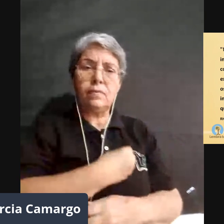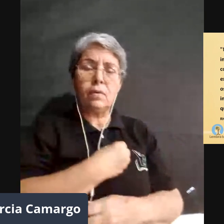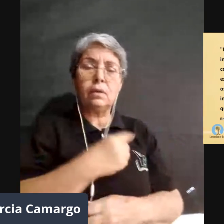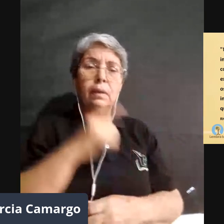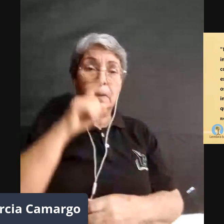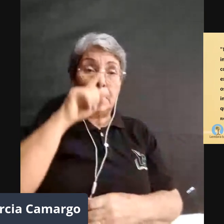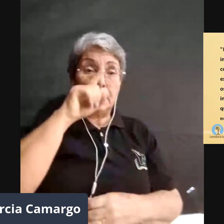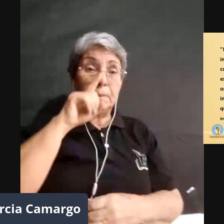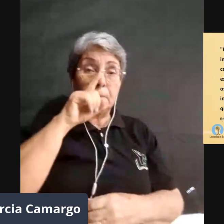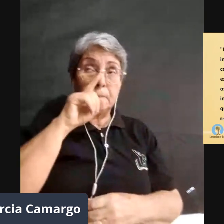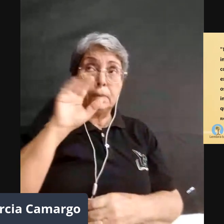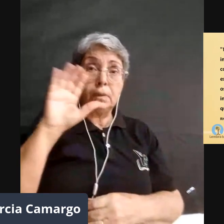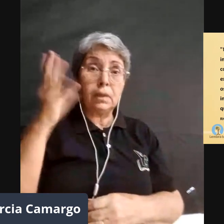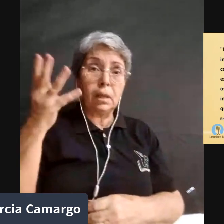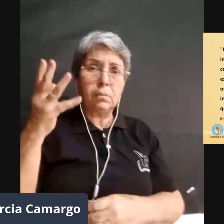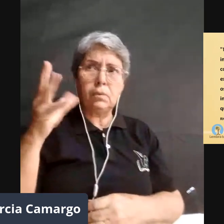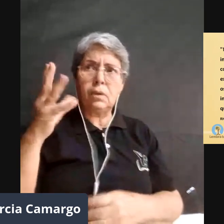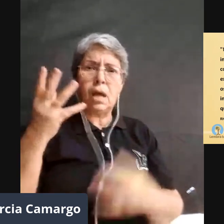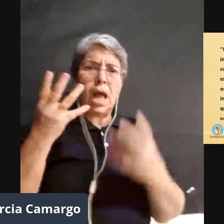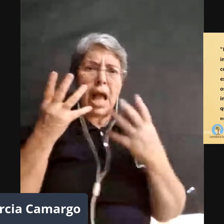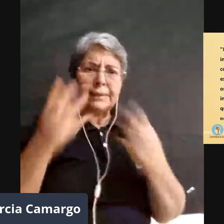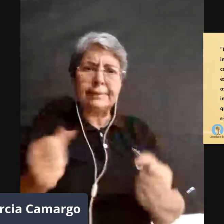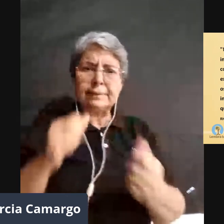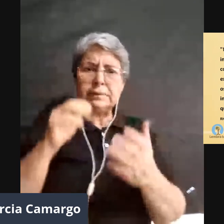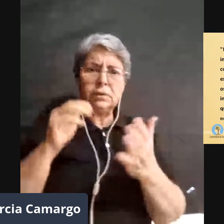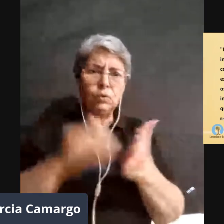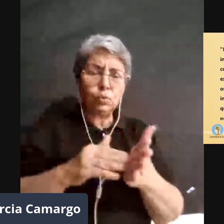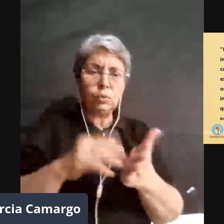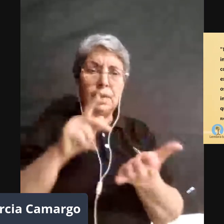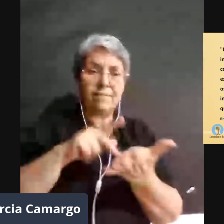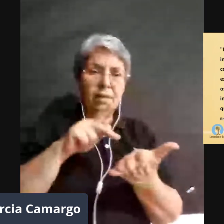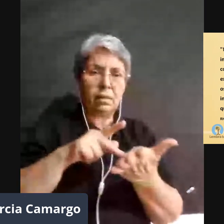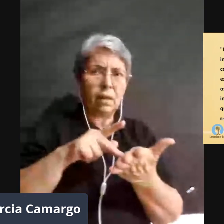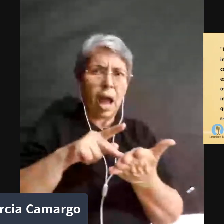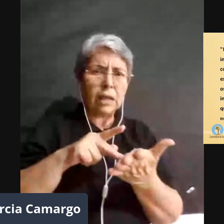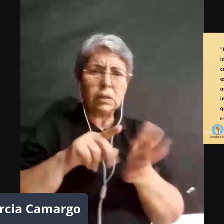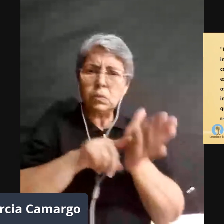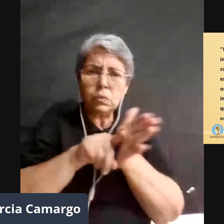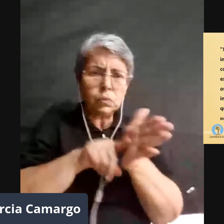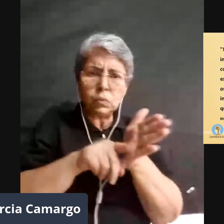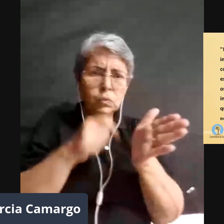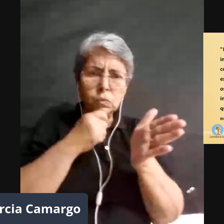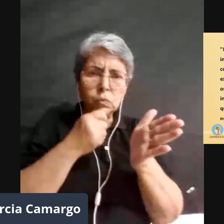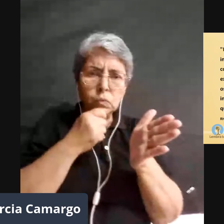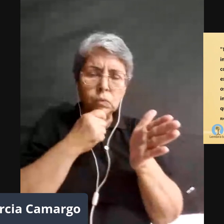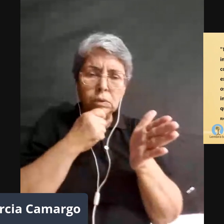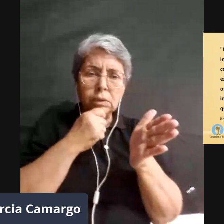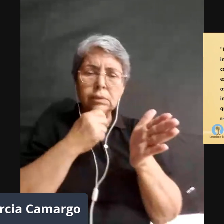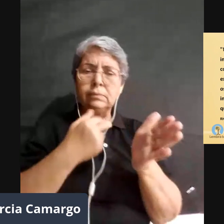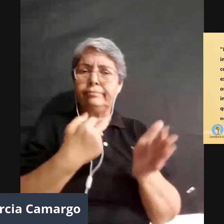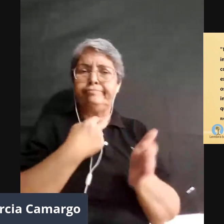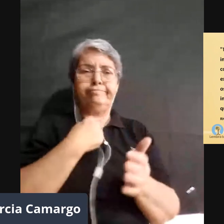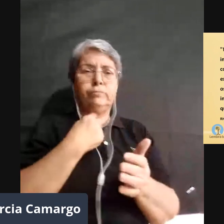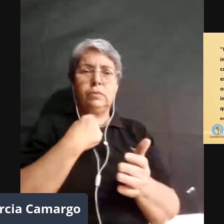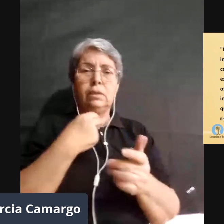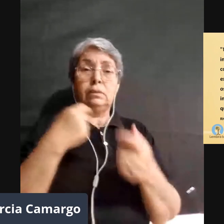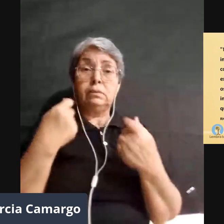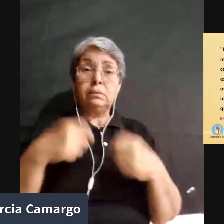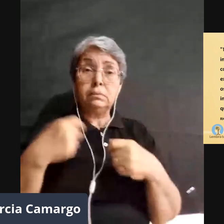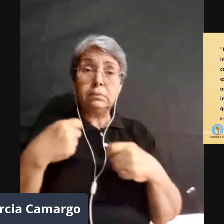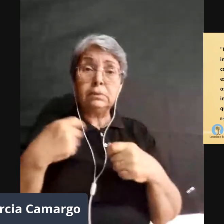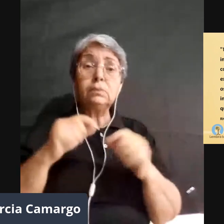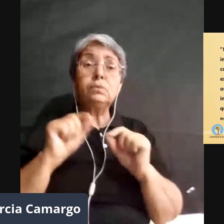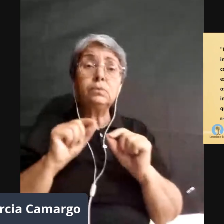convém aceitar tudo que se reivindica ser verdade sem detido exame. Nem podemos dar-nos ao luxo de rejeitar algo que produza